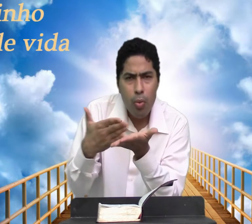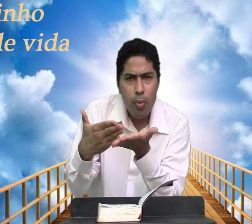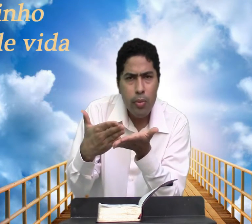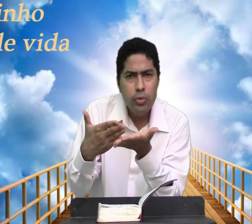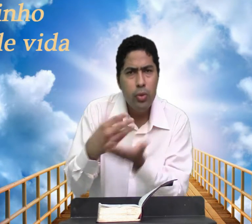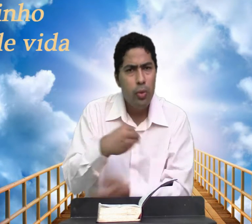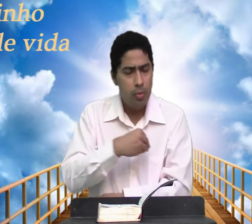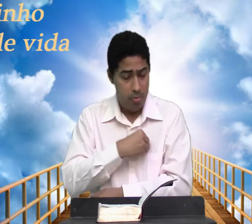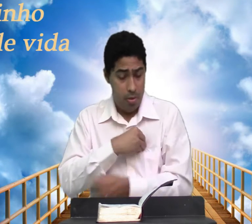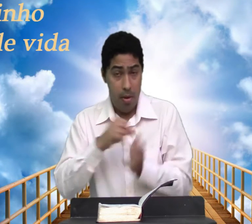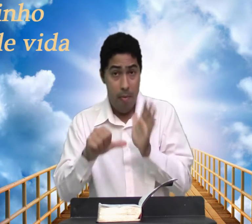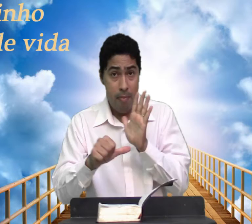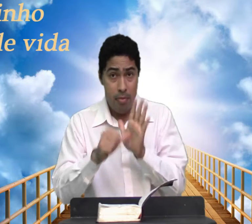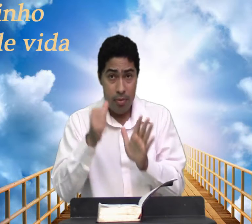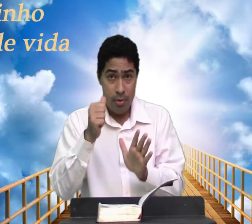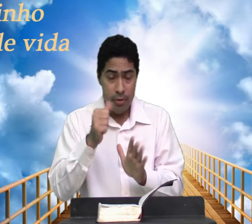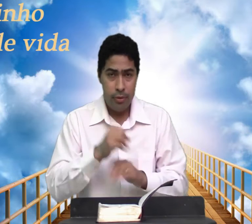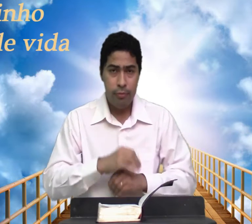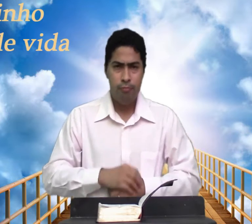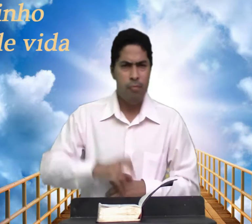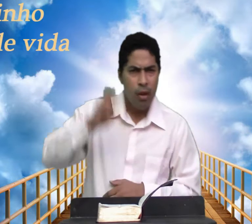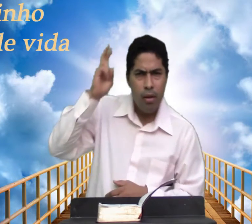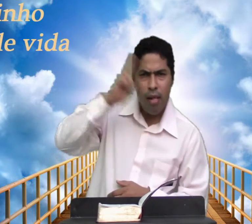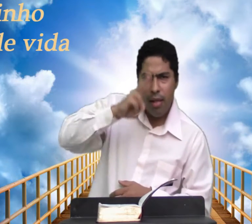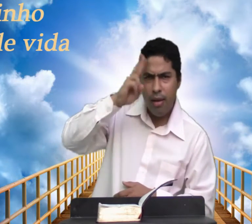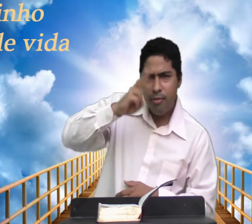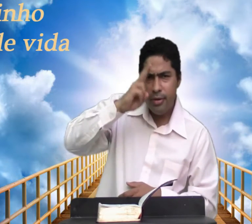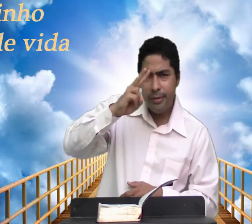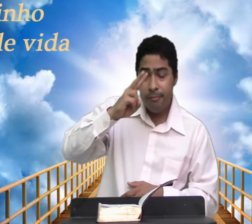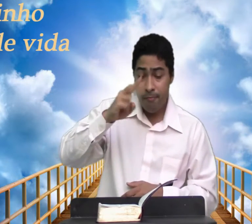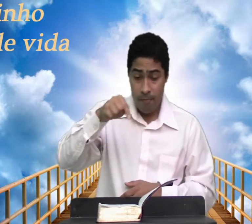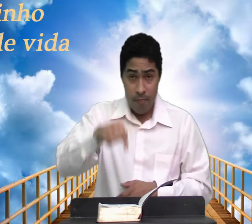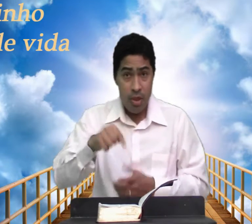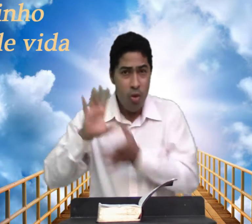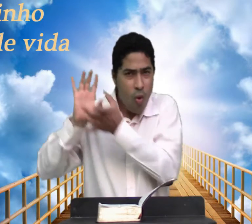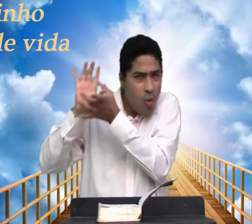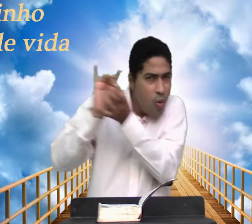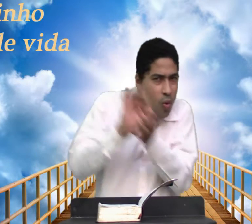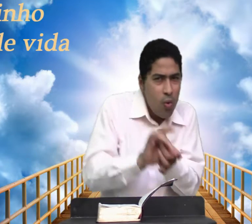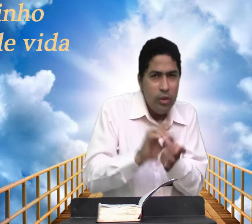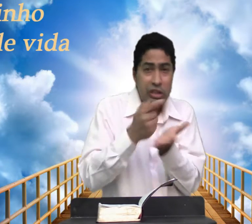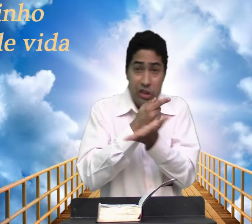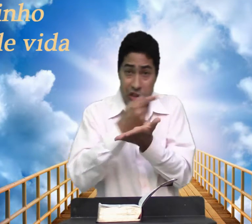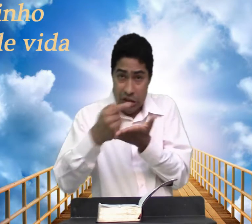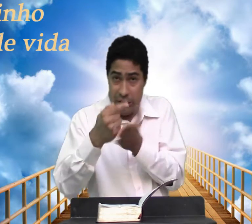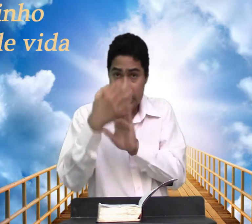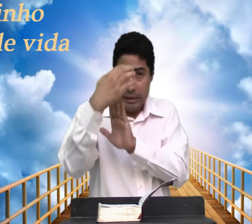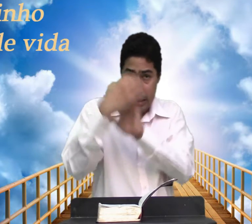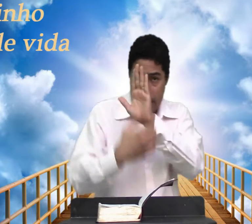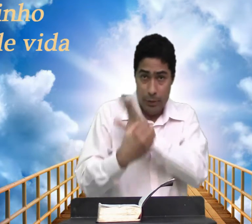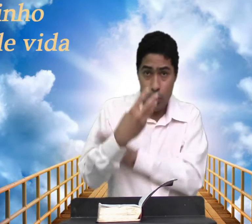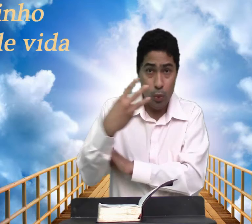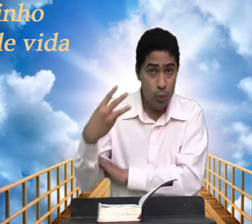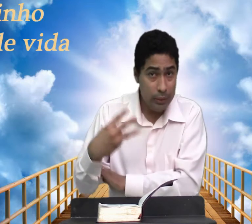o primeiro pecado no mundo. E lembra que o contexto de Gênesis capítulo 3, nós encontramos o